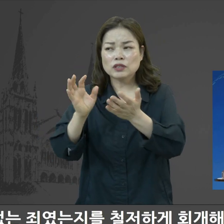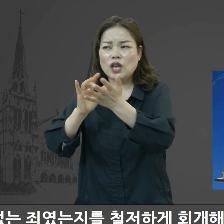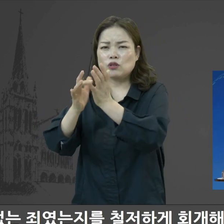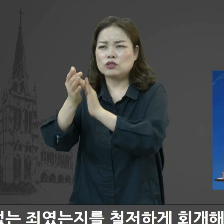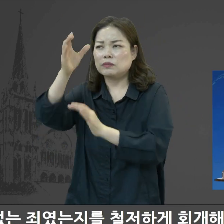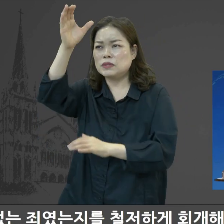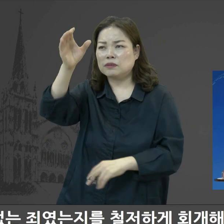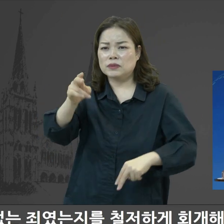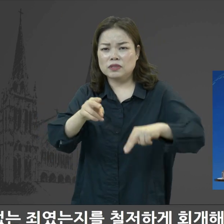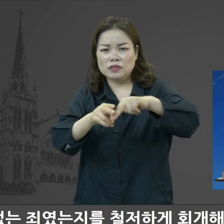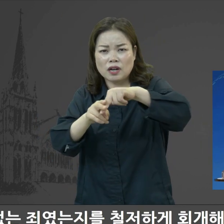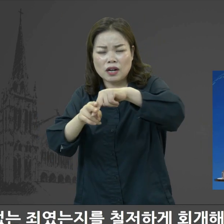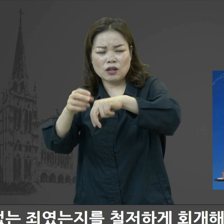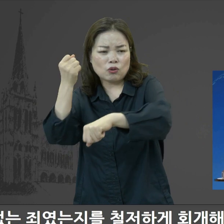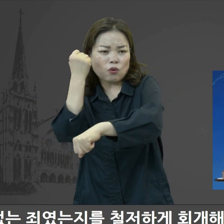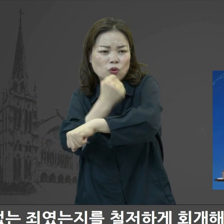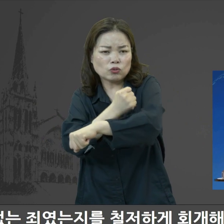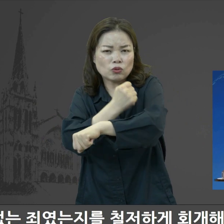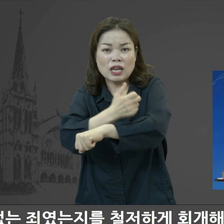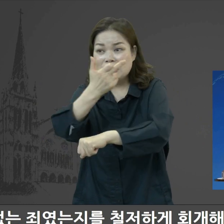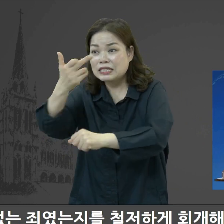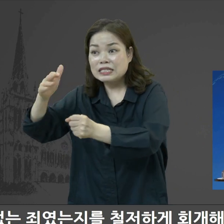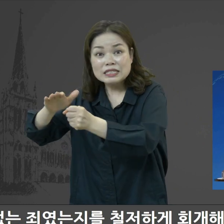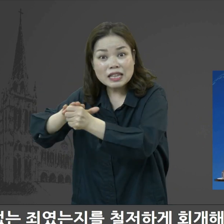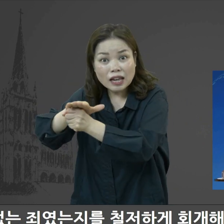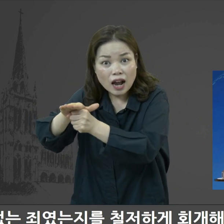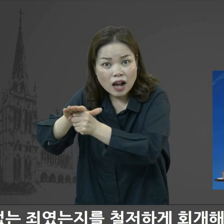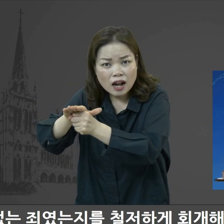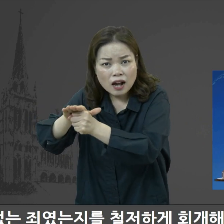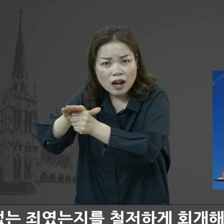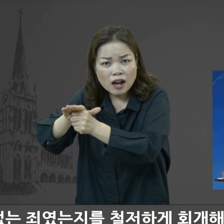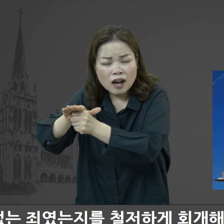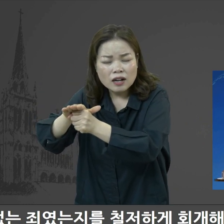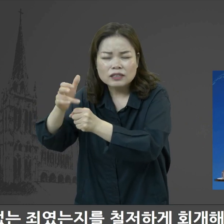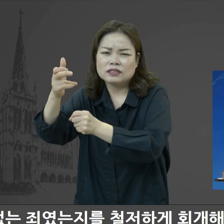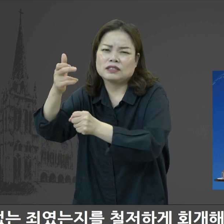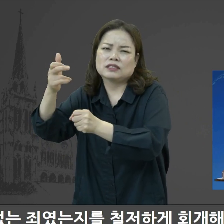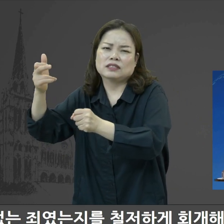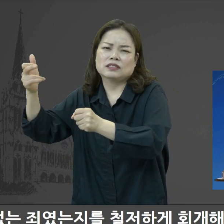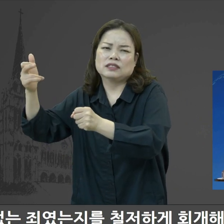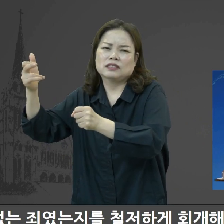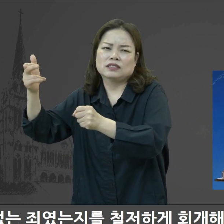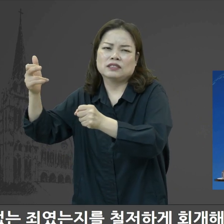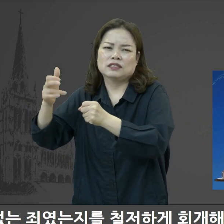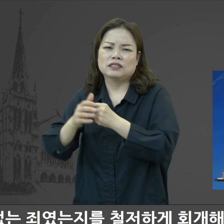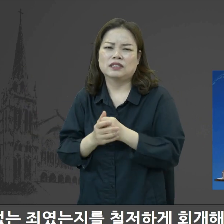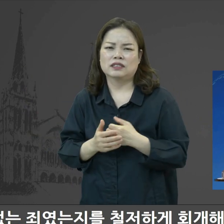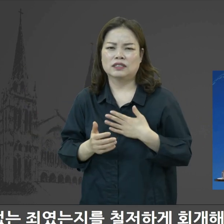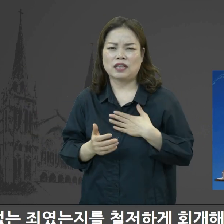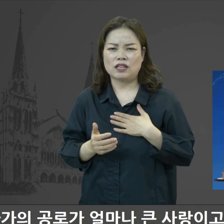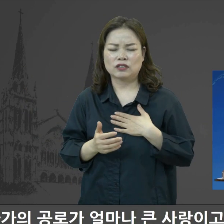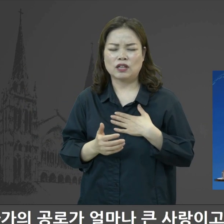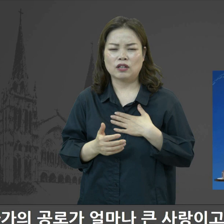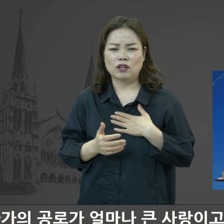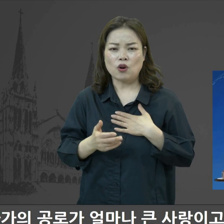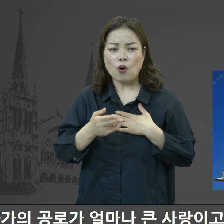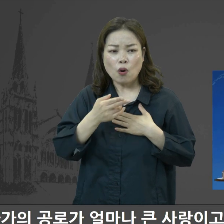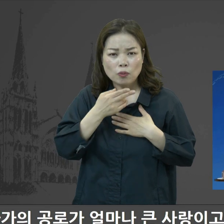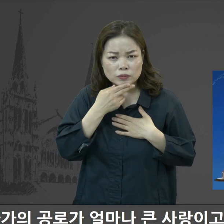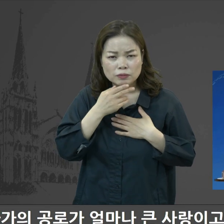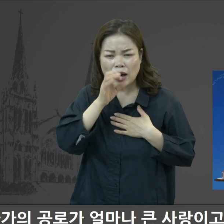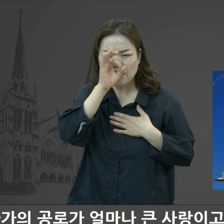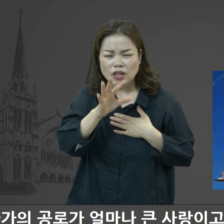예수님의 십자가의 공로가 얼마나 큰 사랑이고 그것이 얼마나 큰 정말 나한테 없으면 안